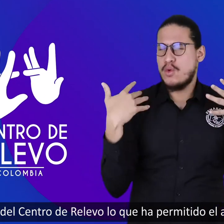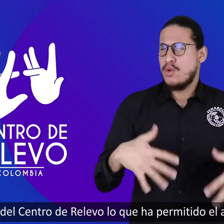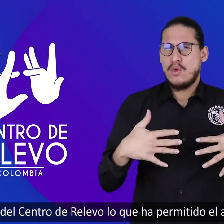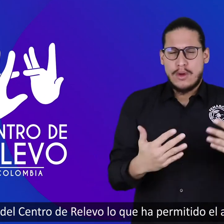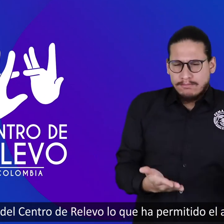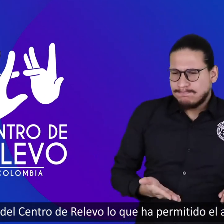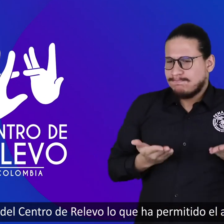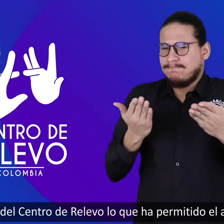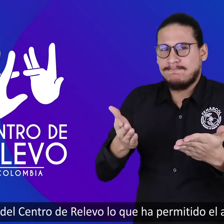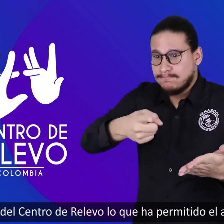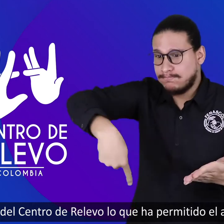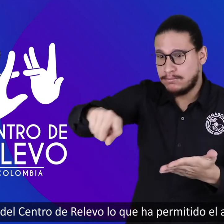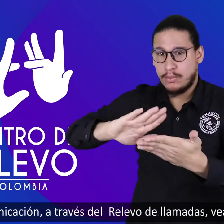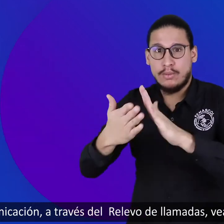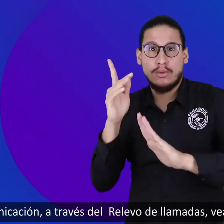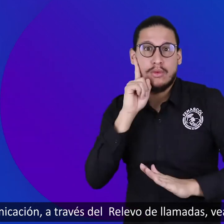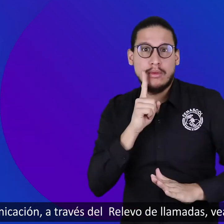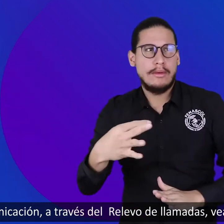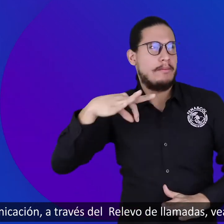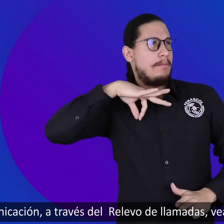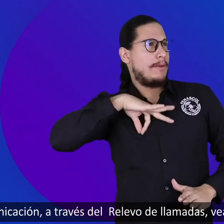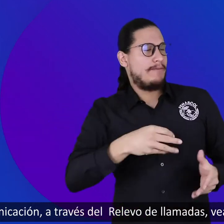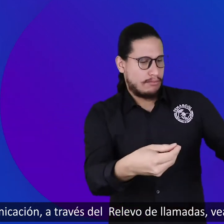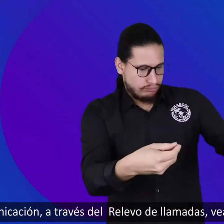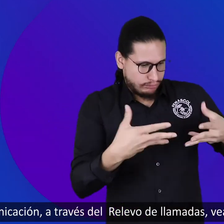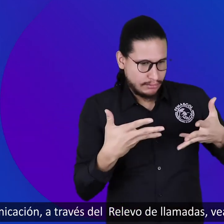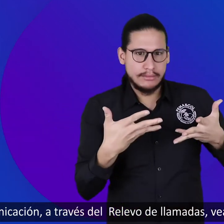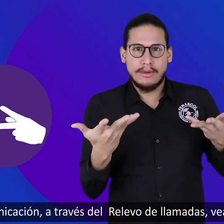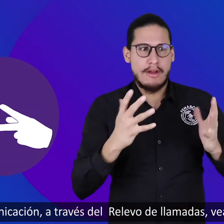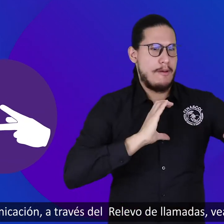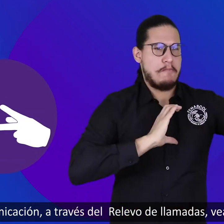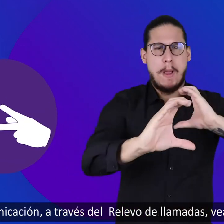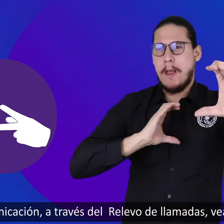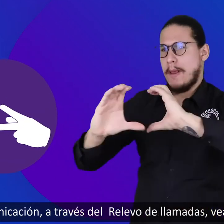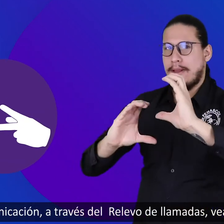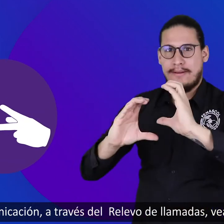permitido el acceso a la comunicación a través del relevo de llamadas.